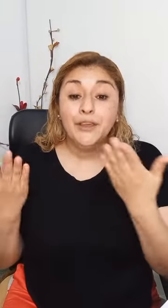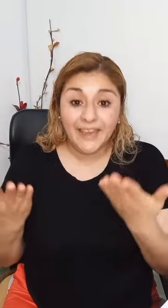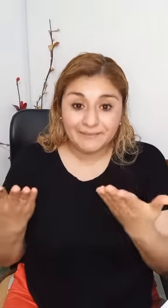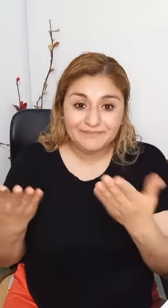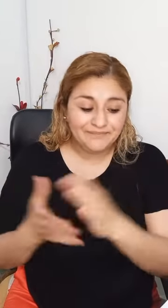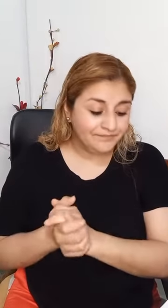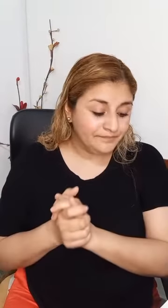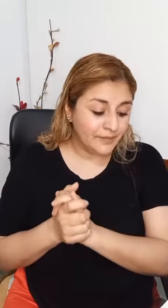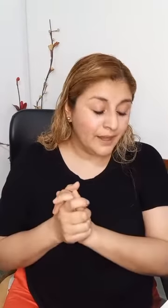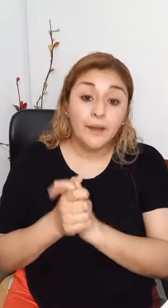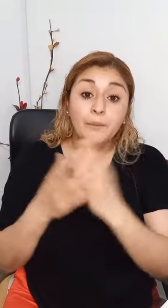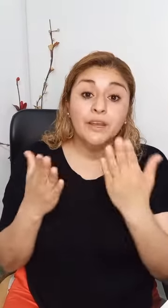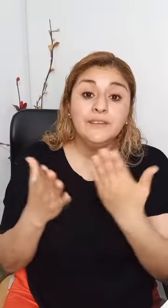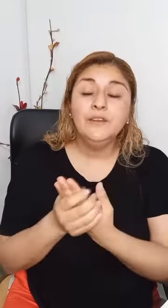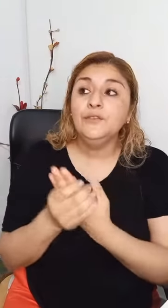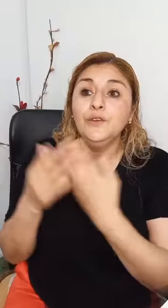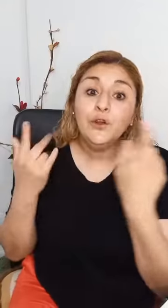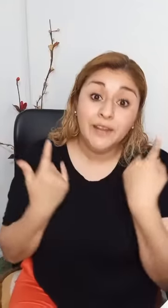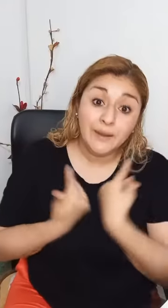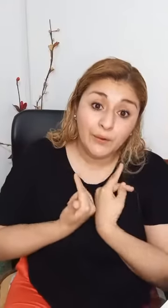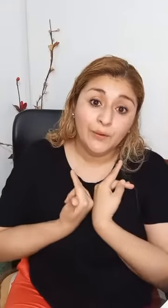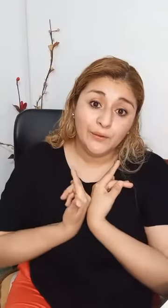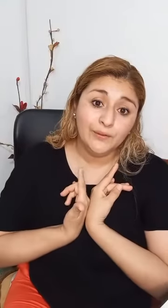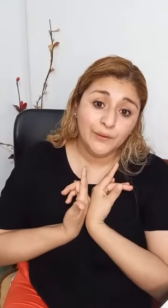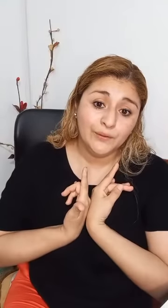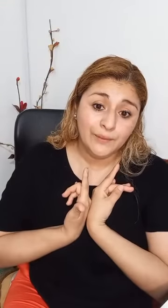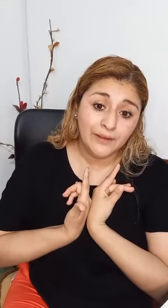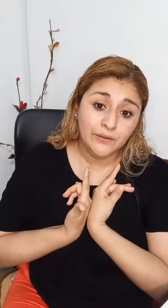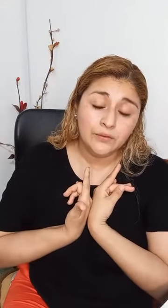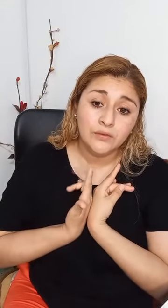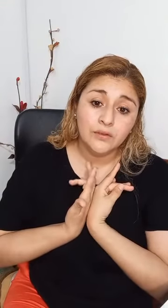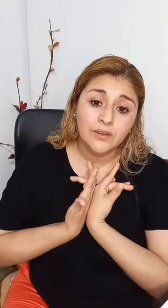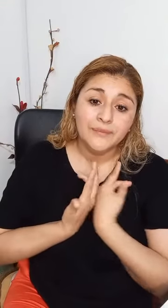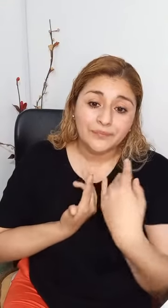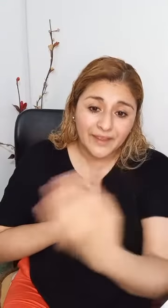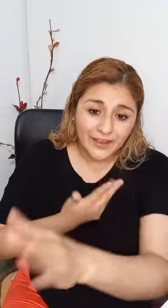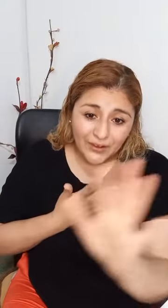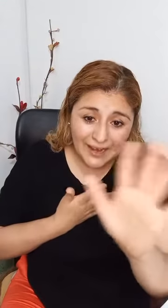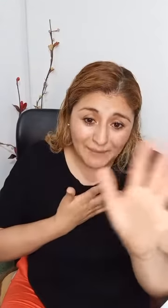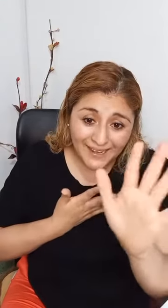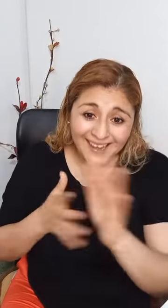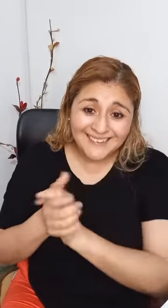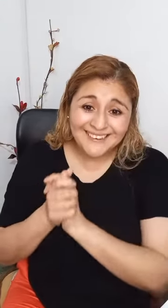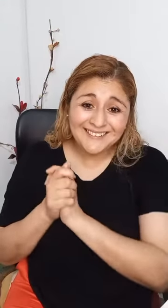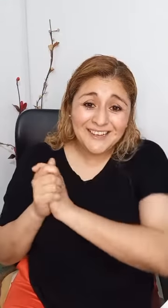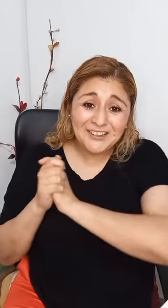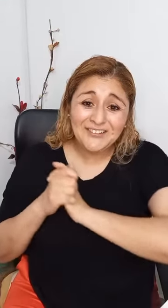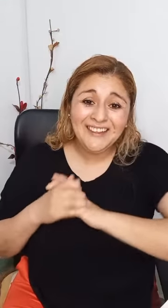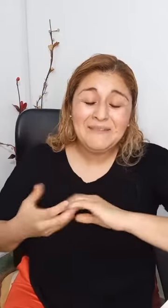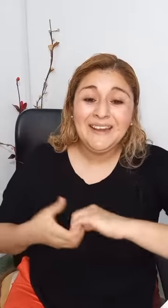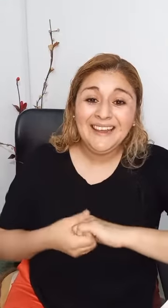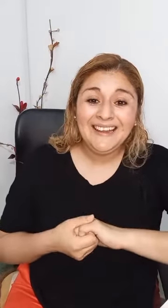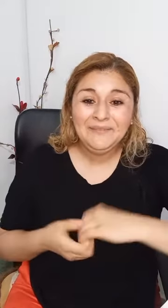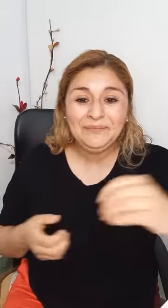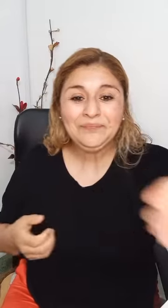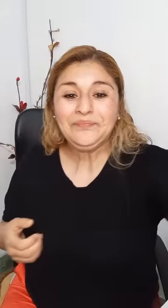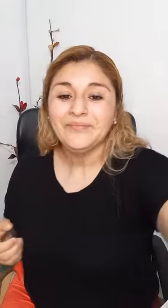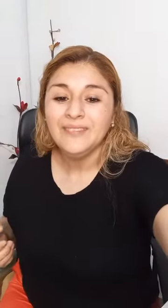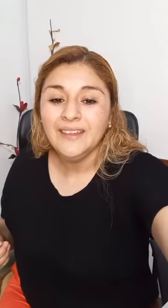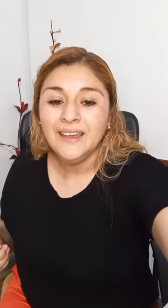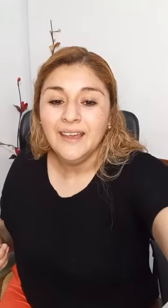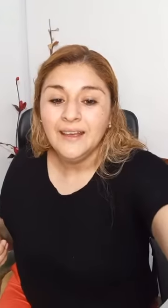¿Por qué? Porque si nosotros nos miramos con nuestros ojos humanos, hola Marían, el Señor te bendiga Mariana,